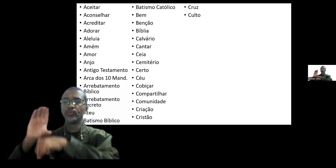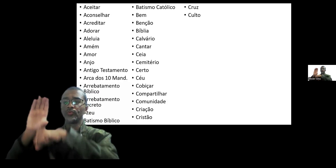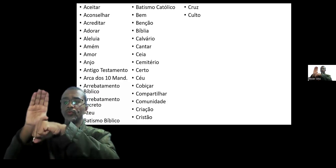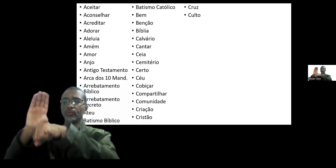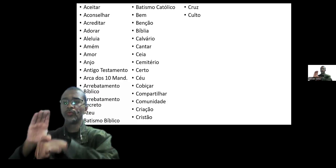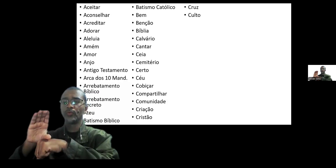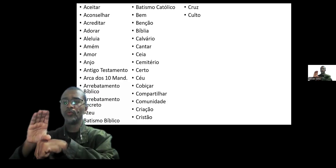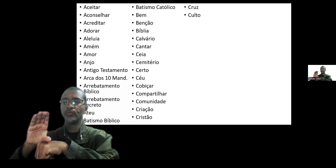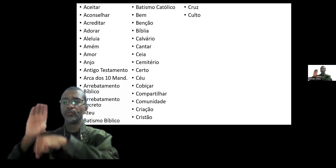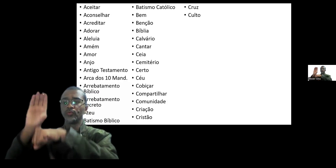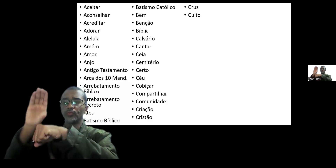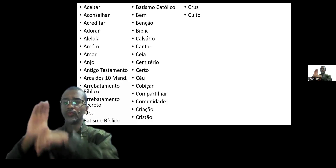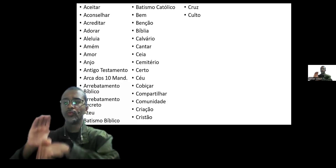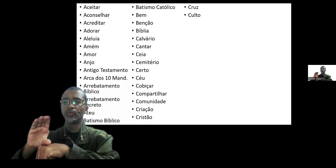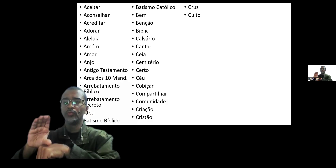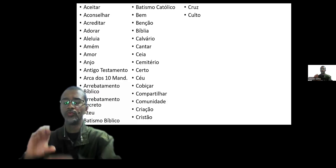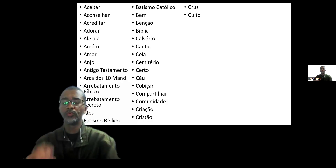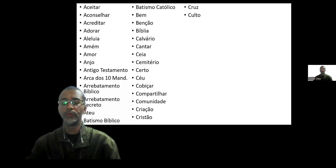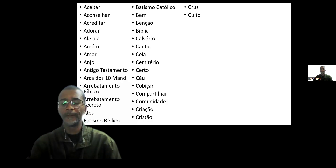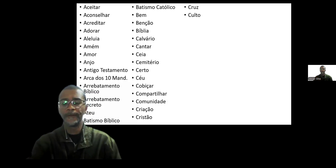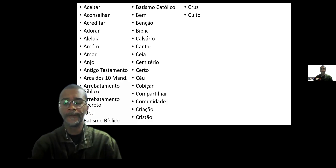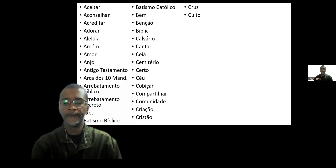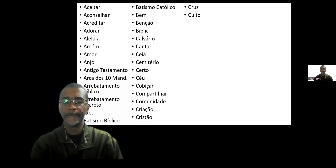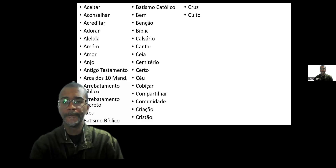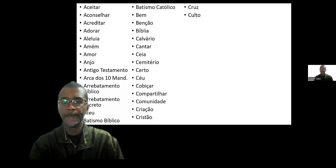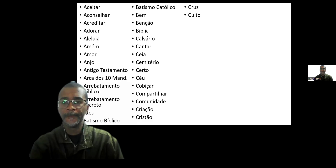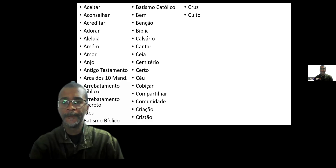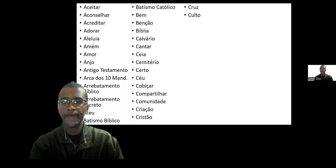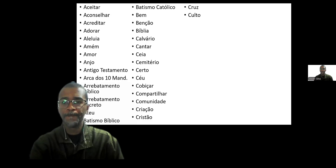Culto. Culto. Culto.